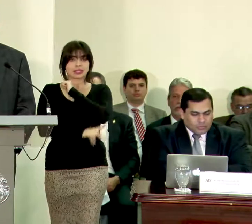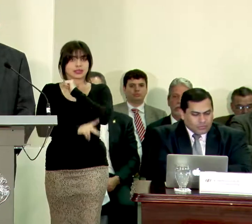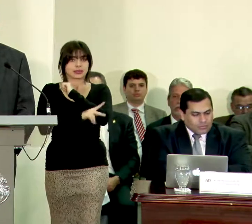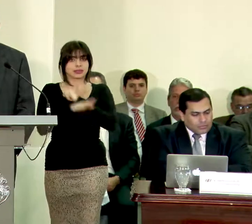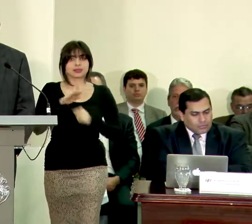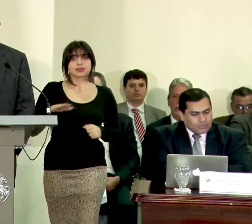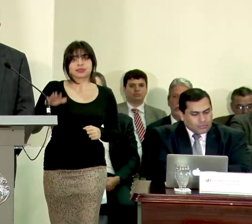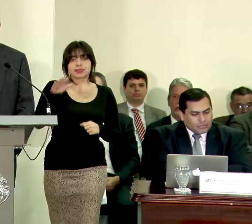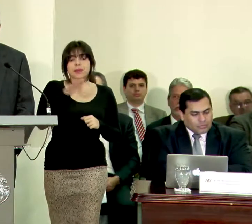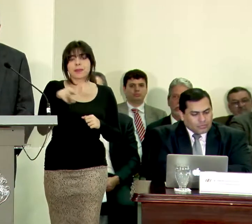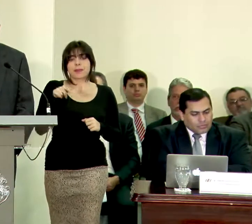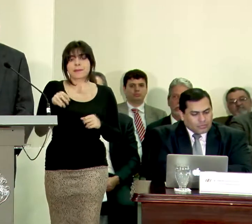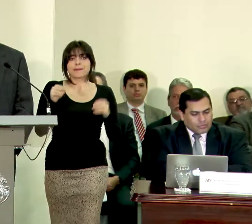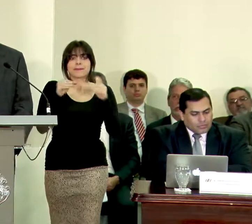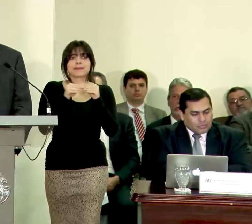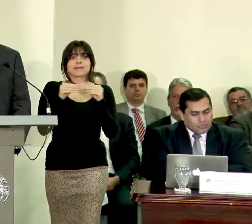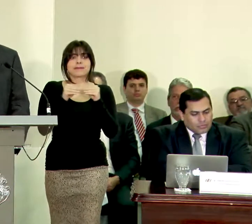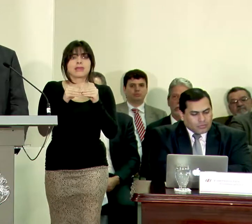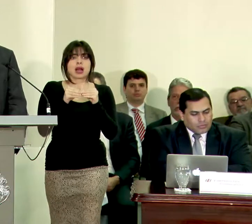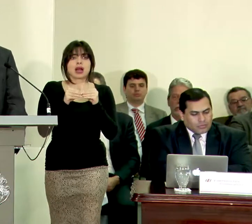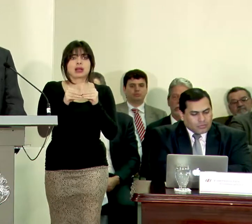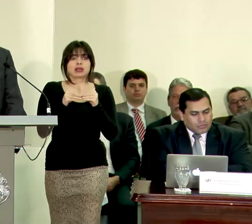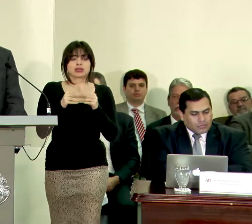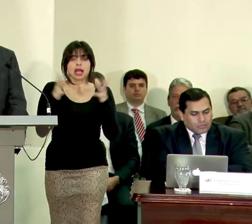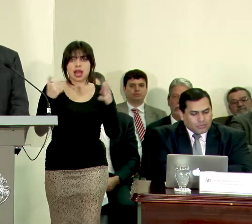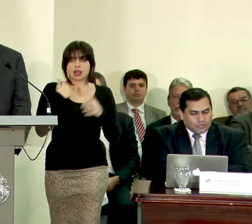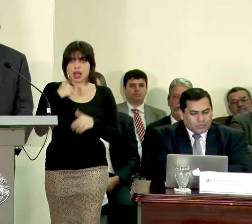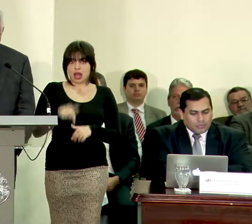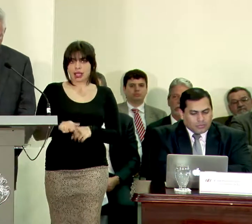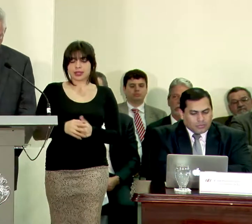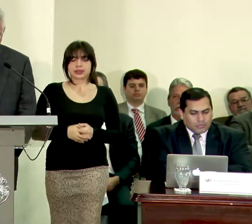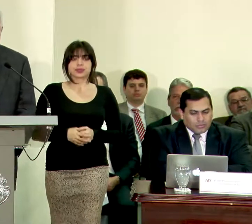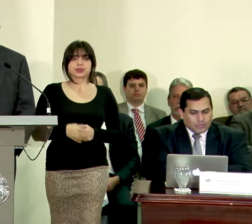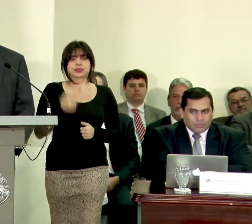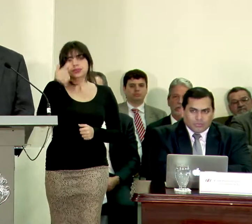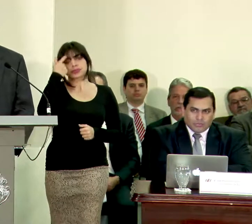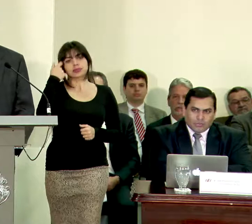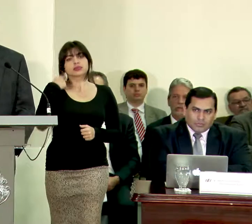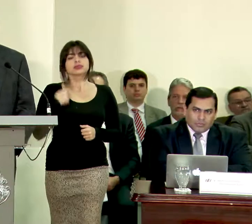digamos, los bancos más grandes que tenemos acá.